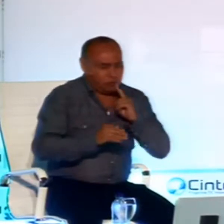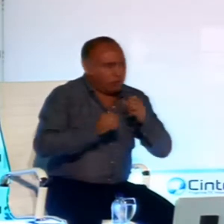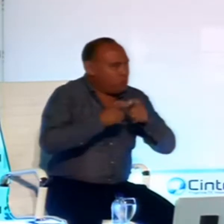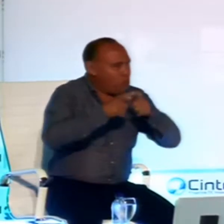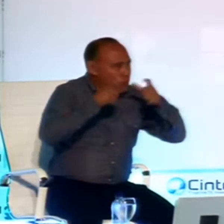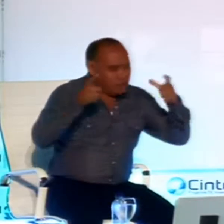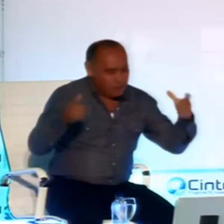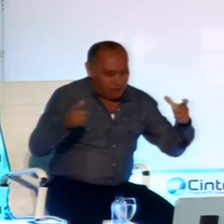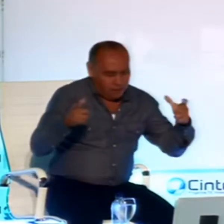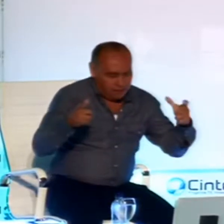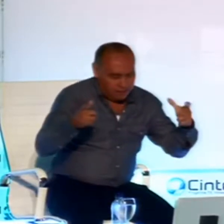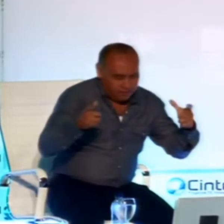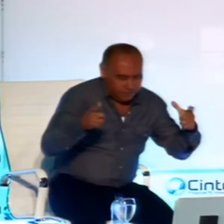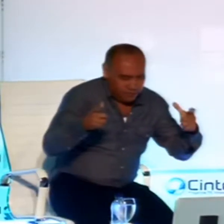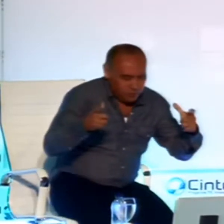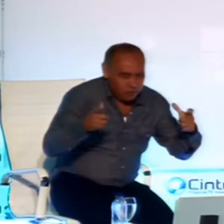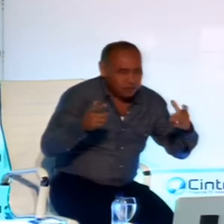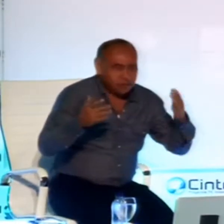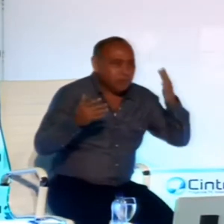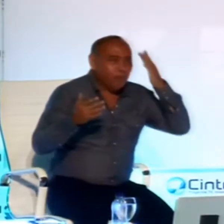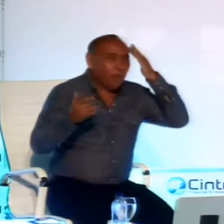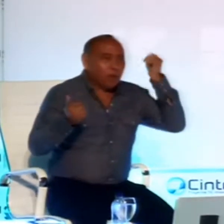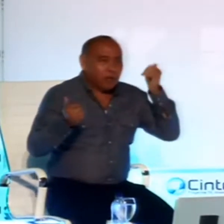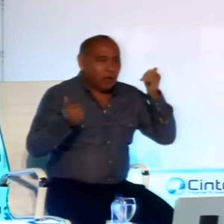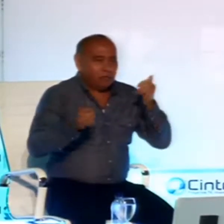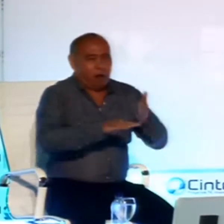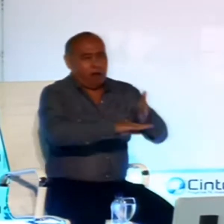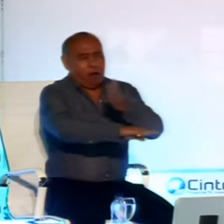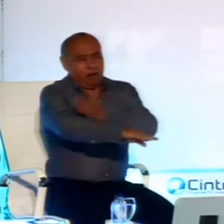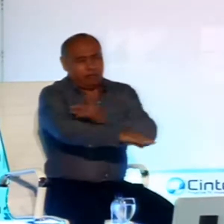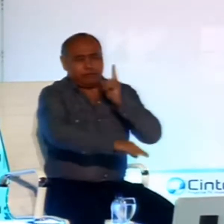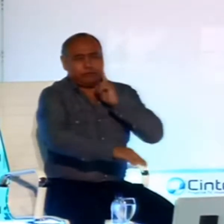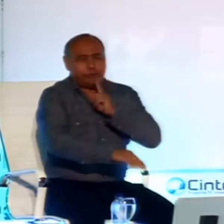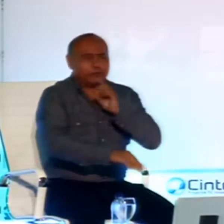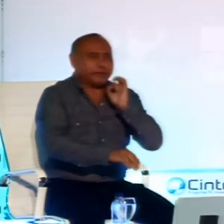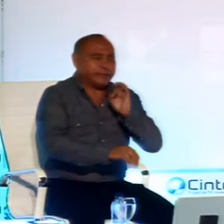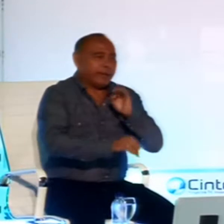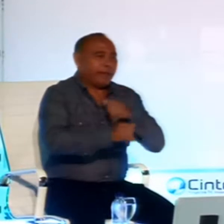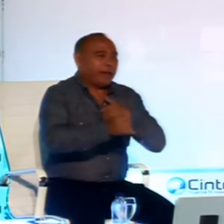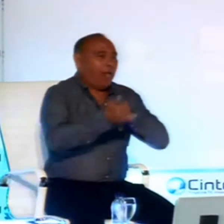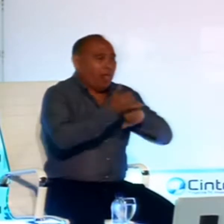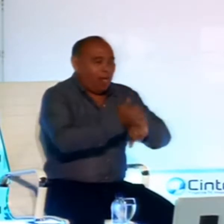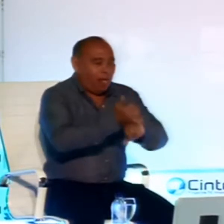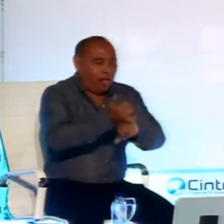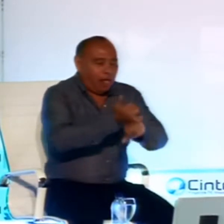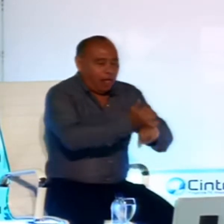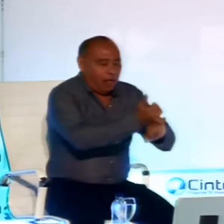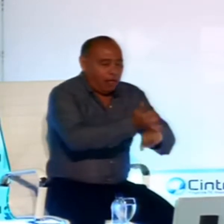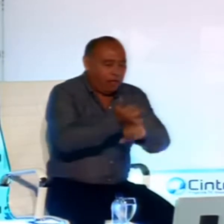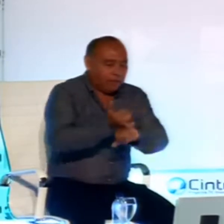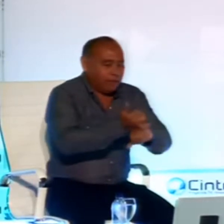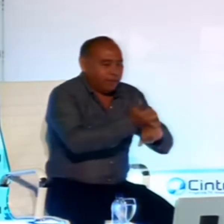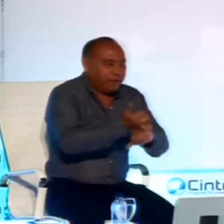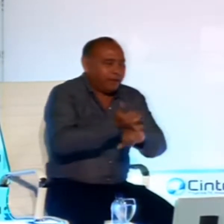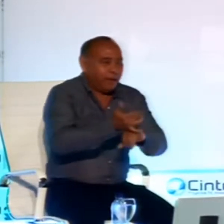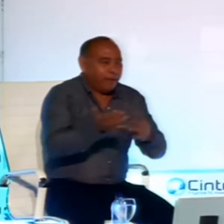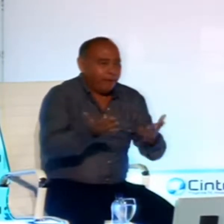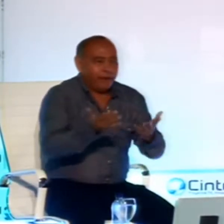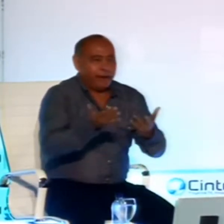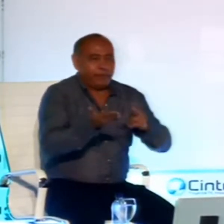El impacto que ha generado para la comunidad sorda ha sido muy, muy grande, porque anteriormente las personas sordas tenían que